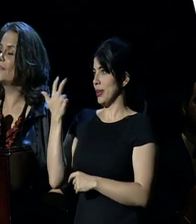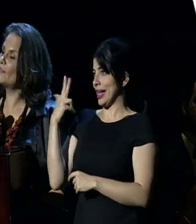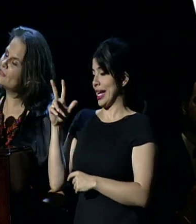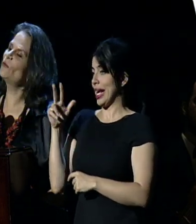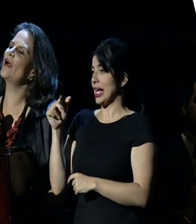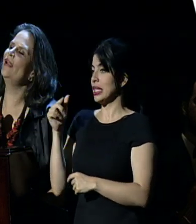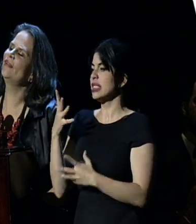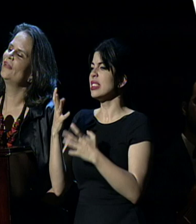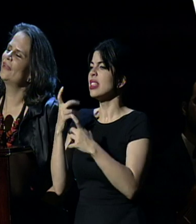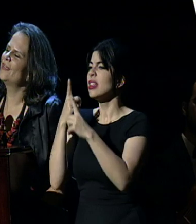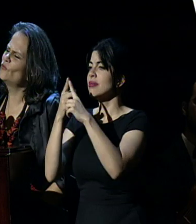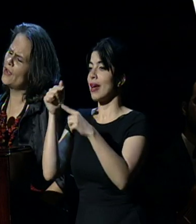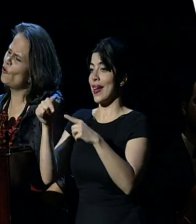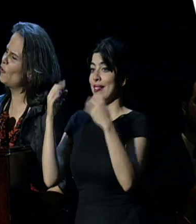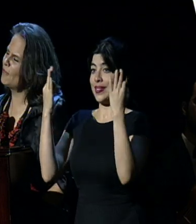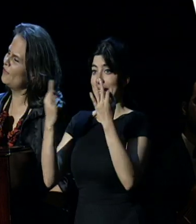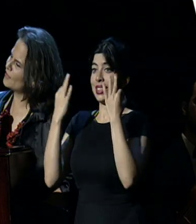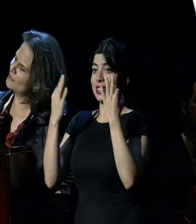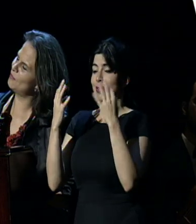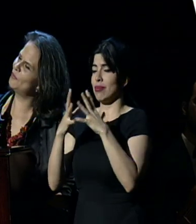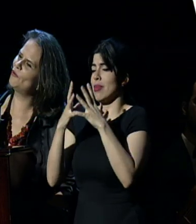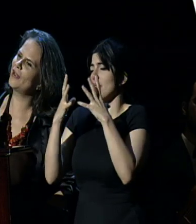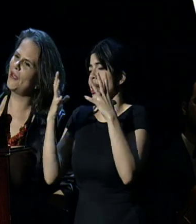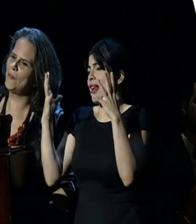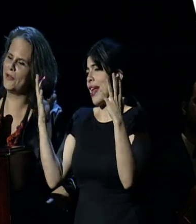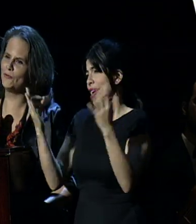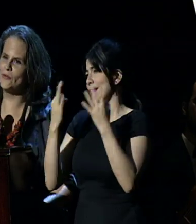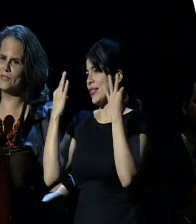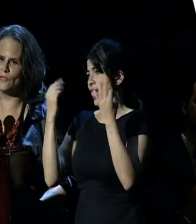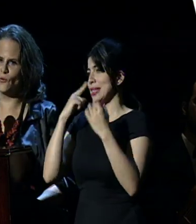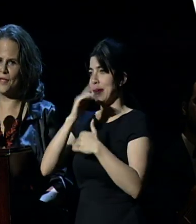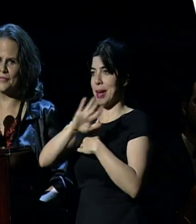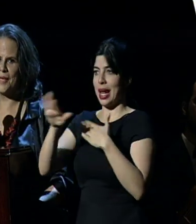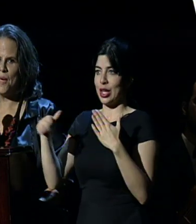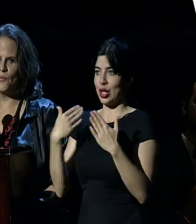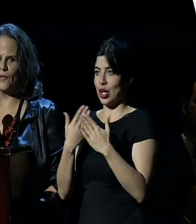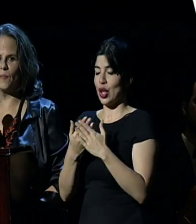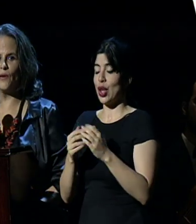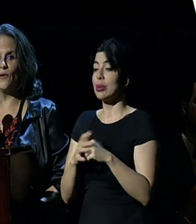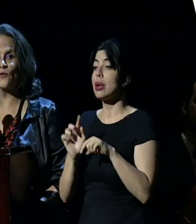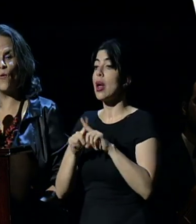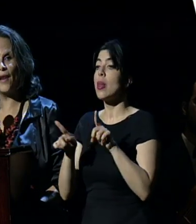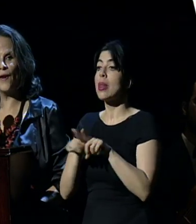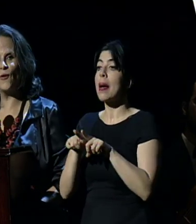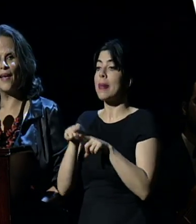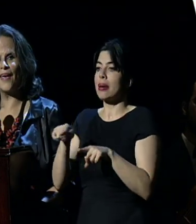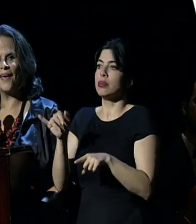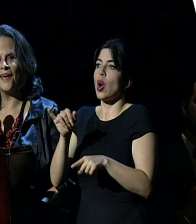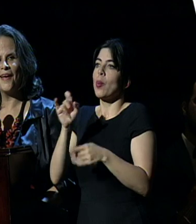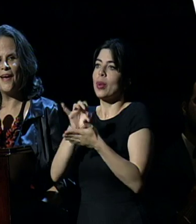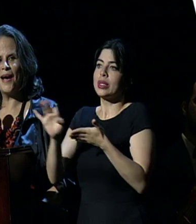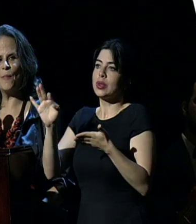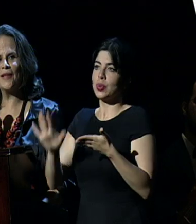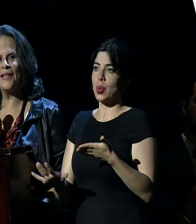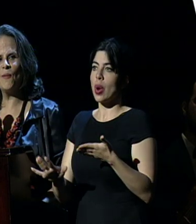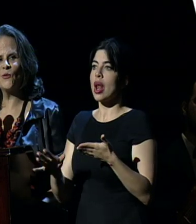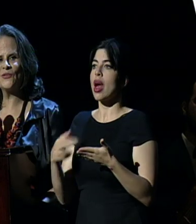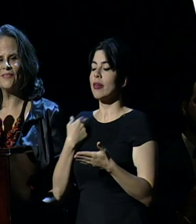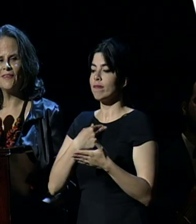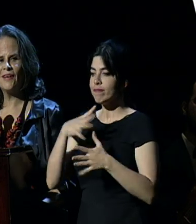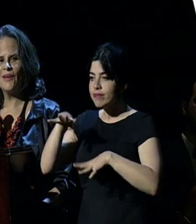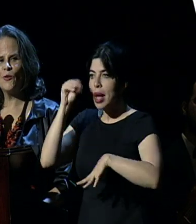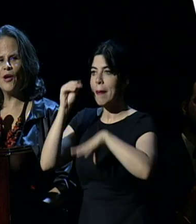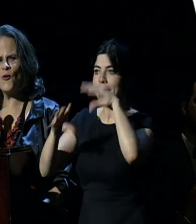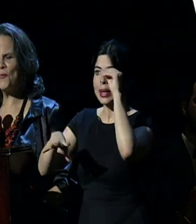que este festival, que es una enorme fiesta, primero que nada para todos y todas, pero también una escuela con la que